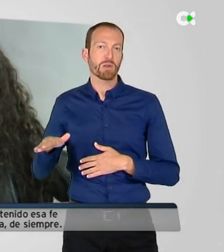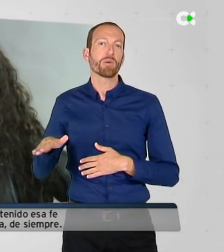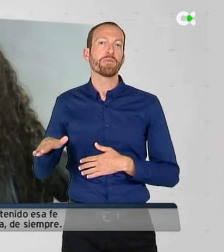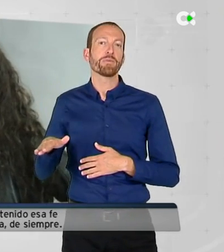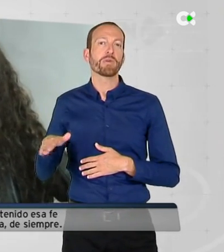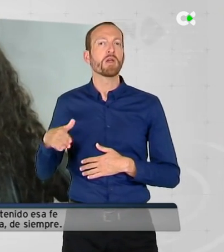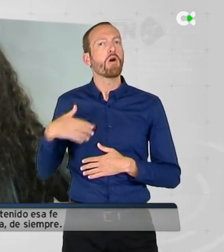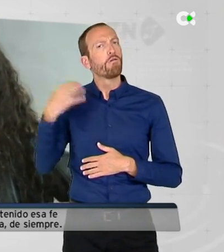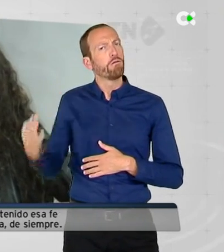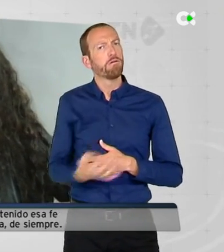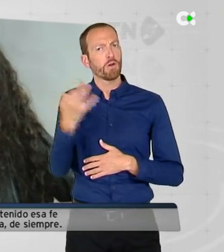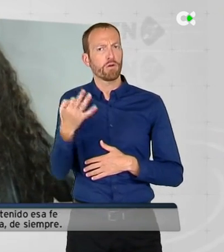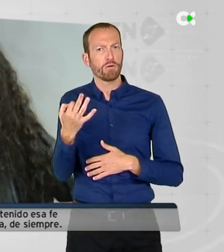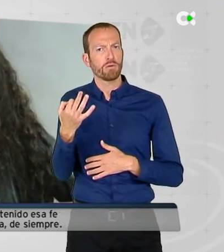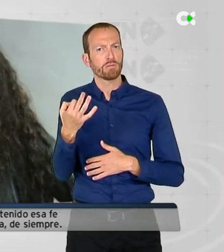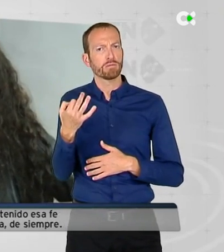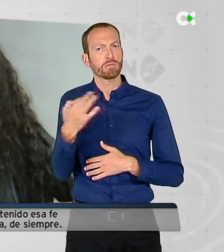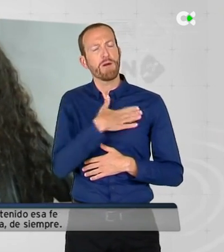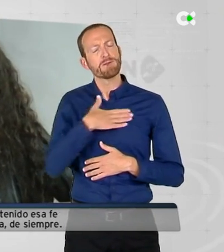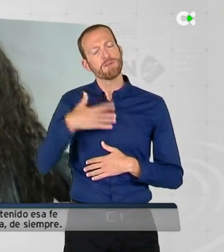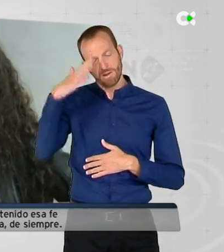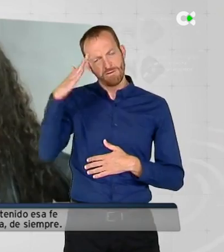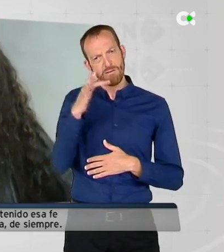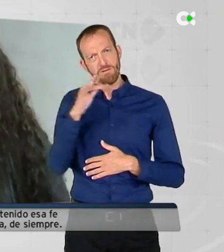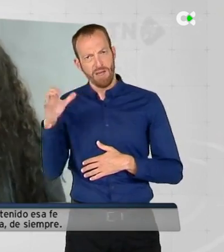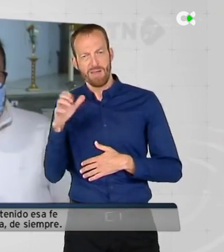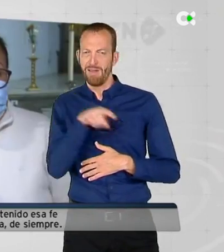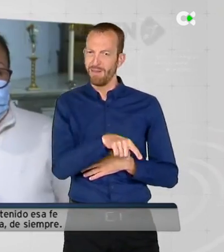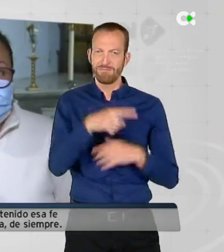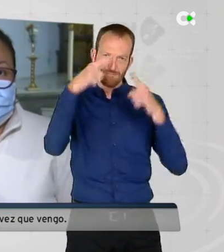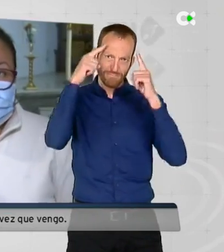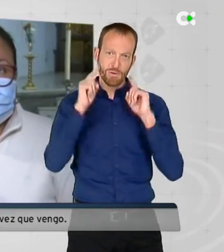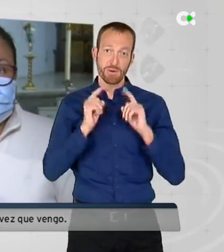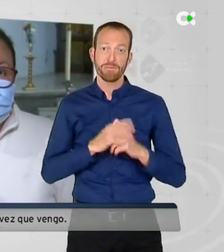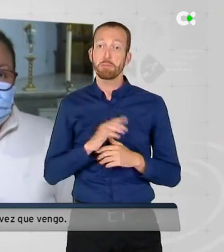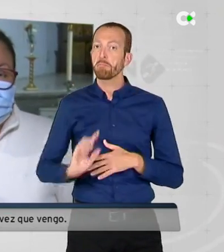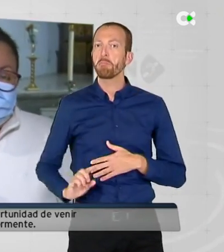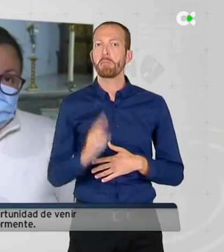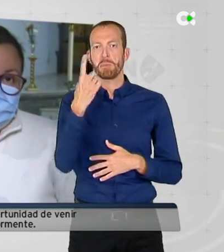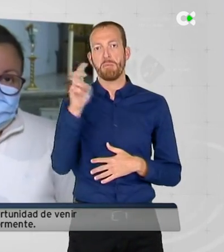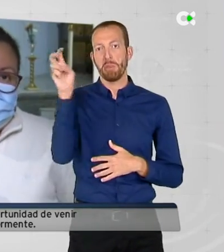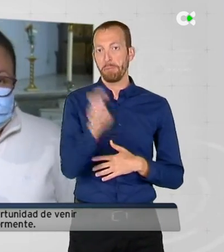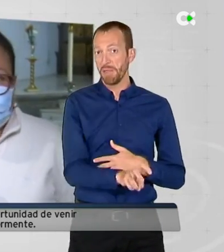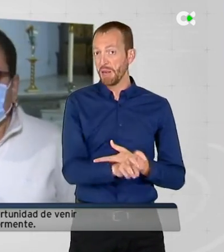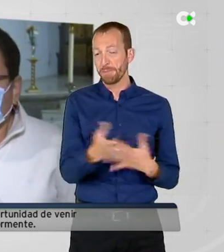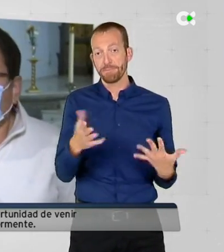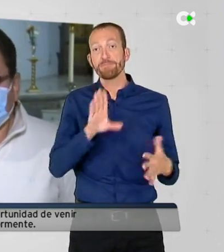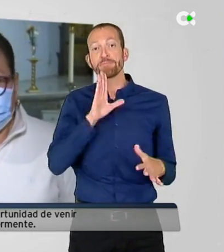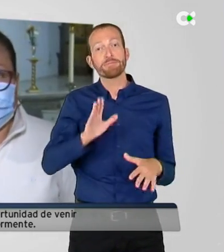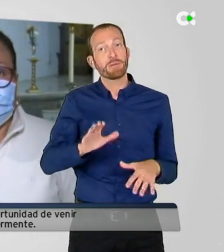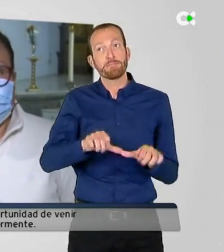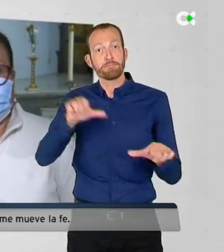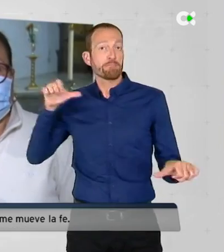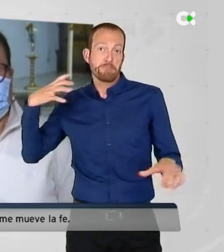Y siempre he tenido esa fe en la siervita, siempre. Es la primera vez que vengo, no he tenido la oportunidad de venir